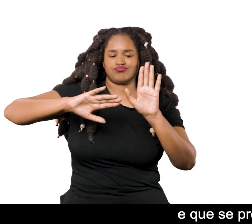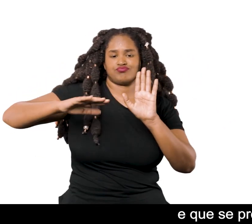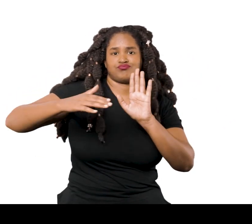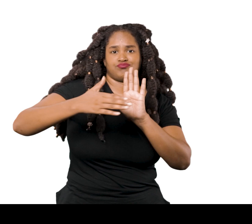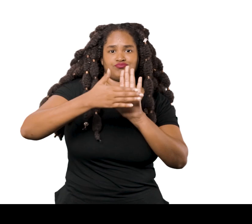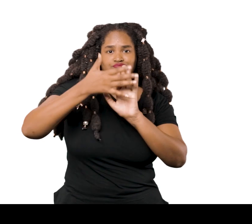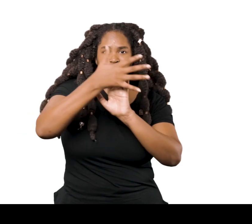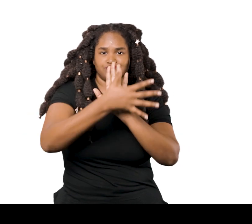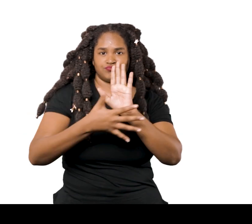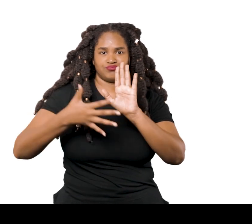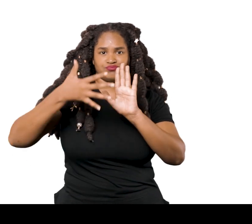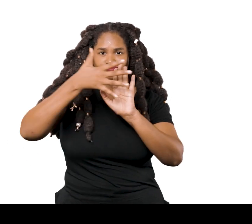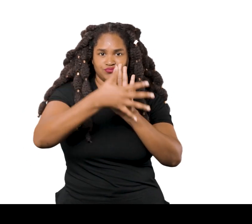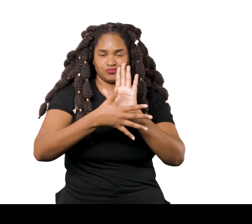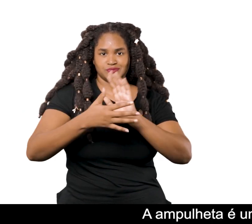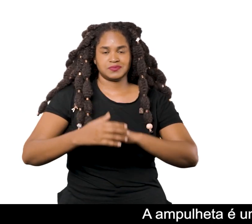plano.